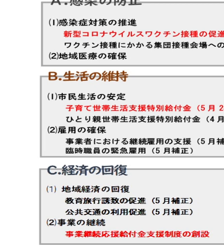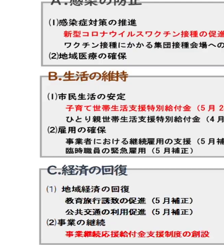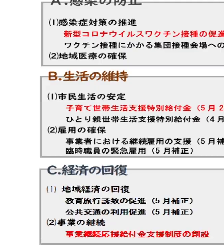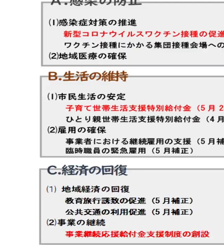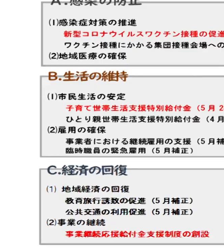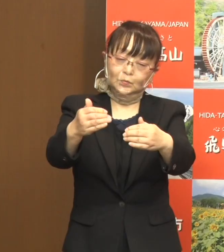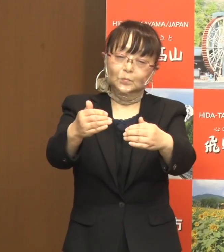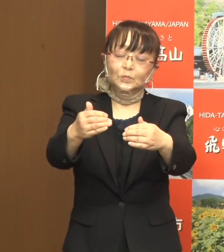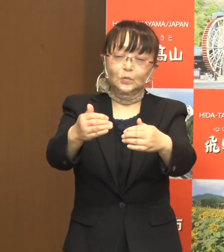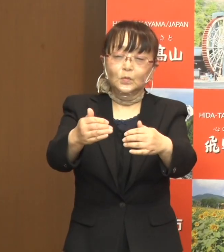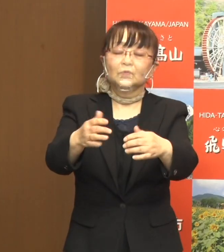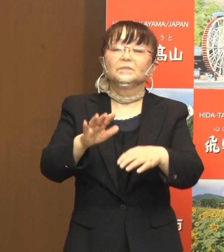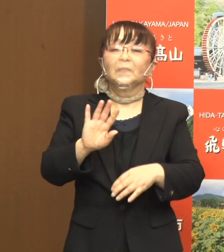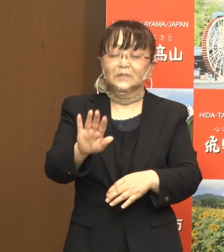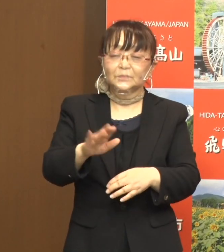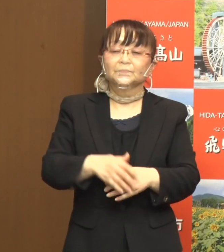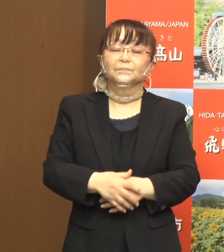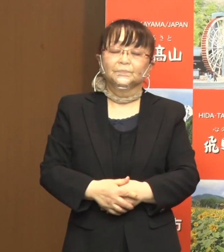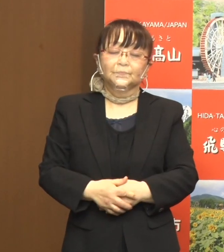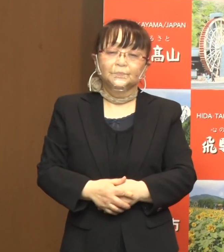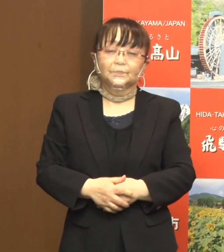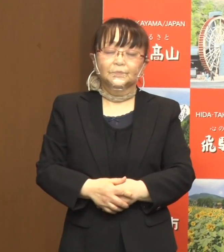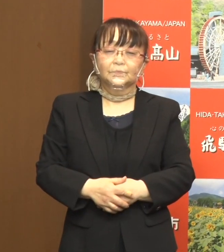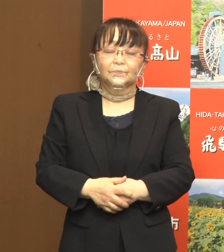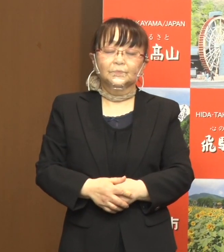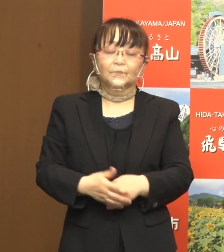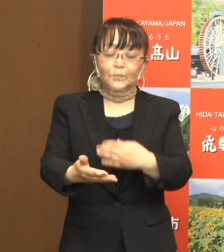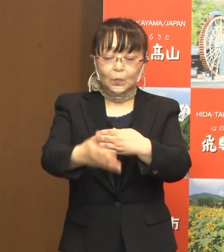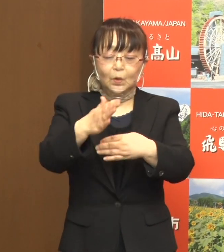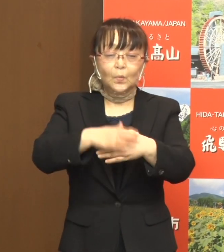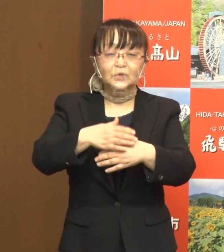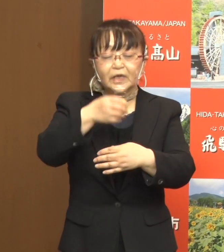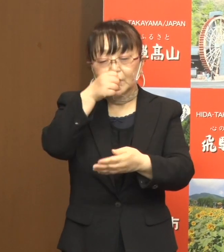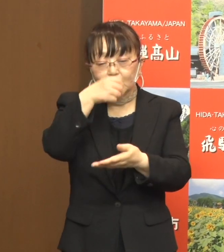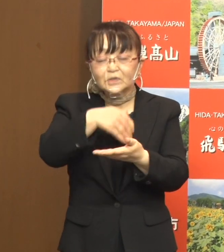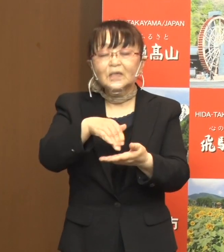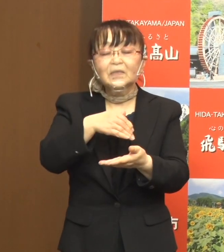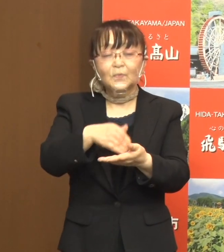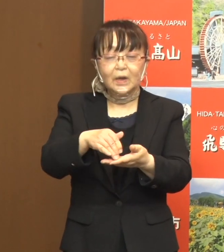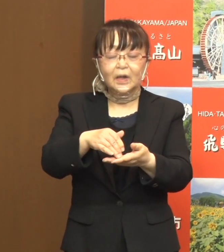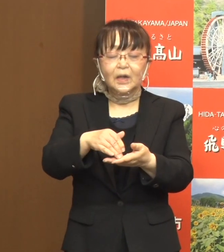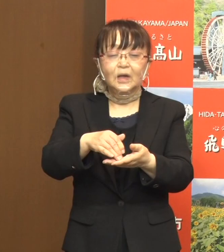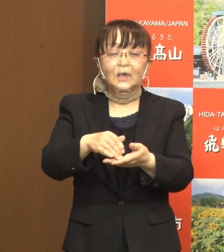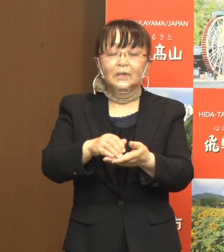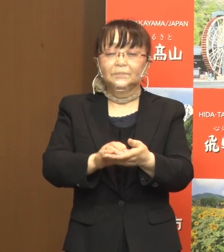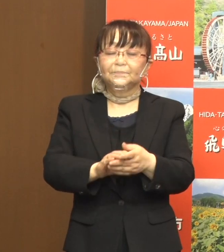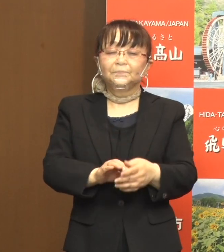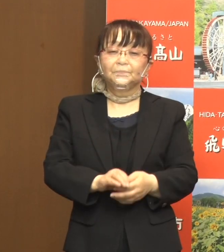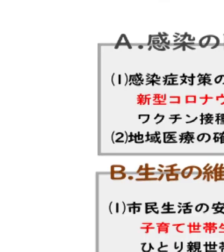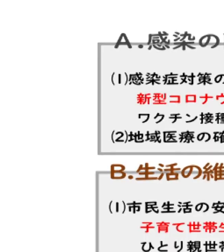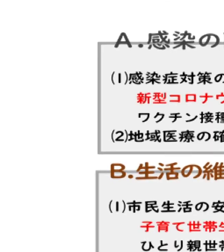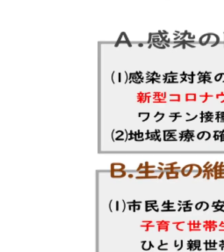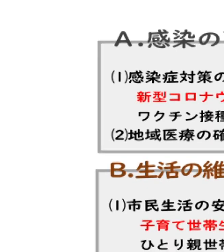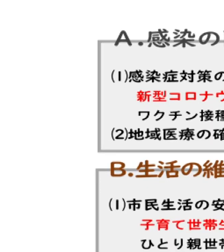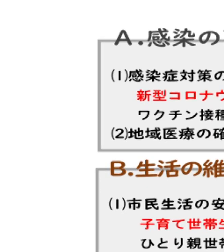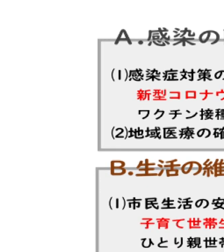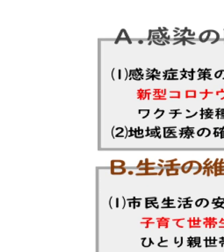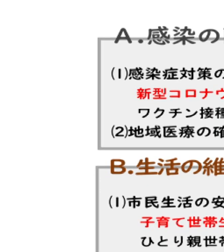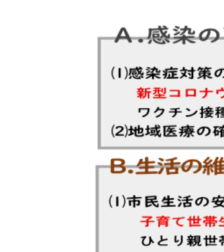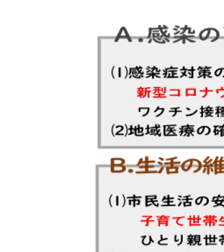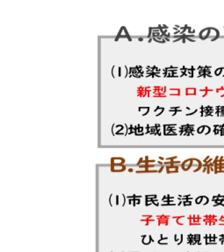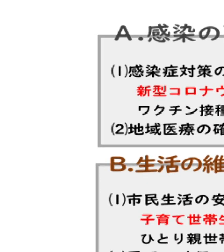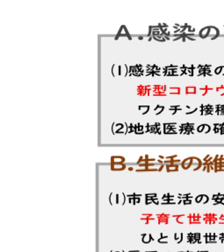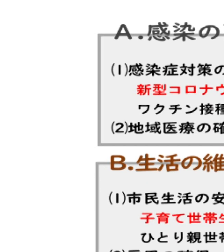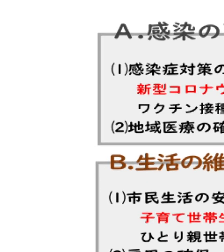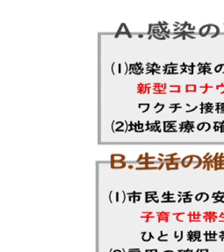おります今回の補正予算ではこの左側のですねウイズ黒な坂